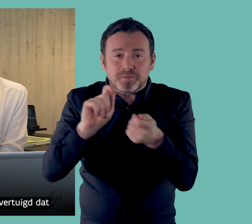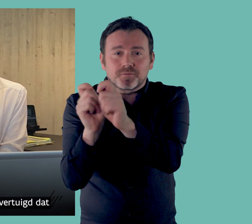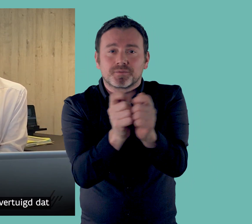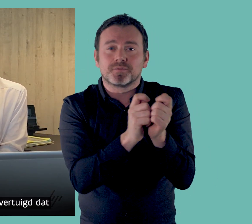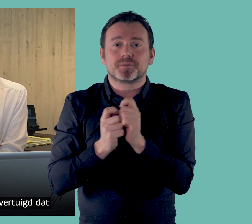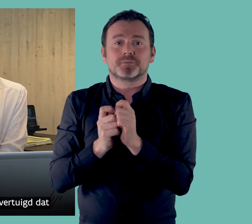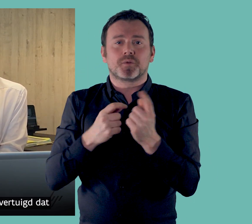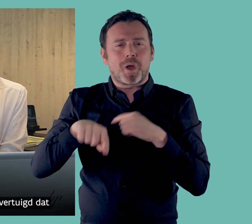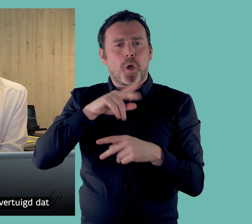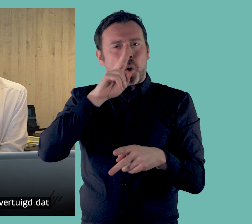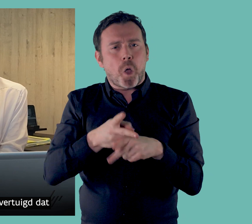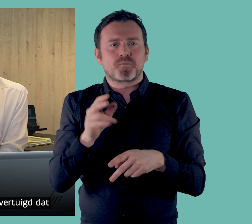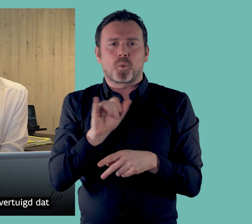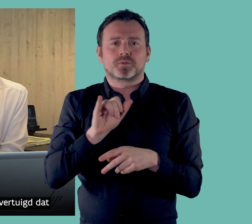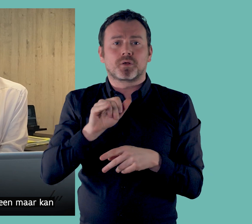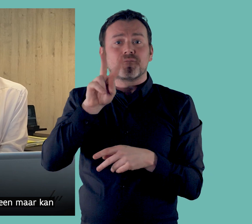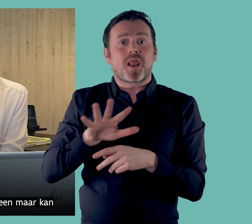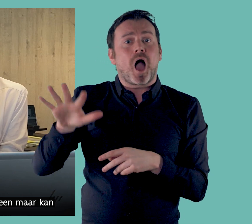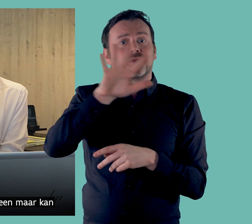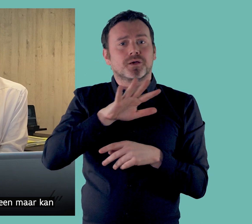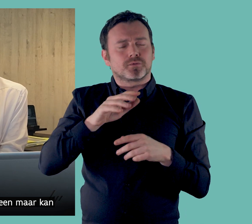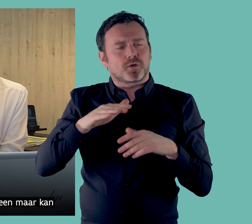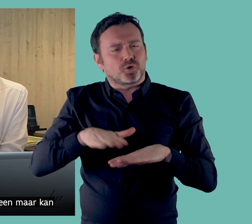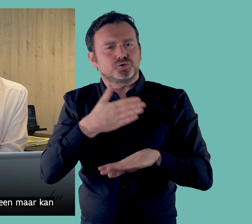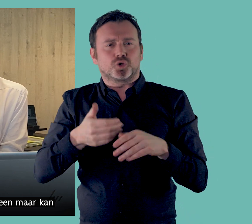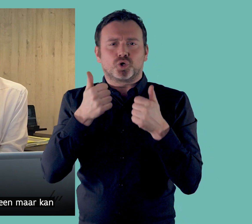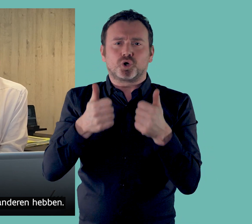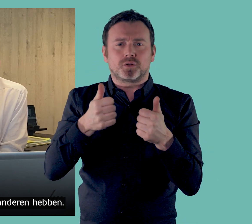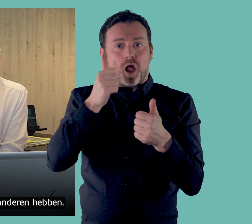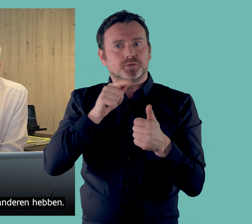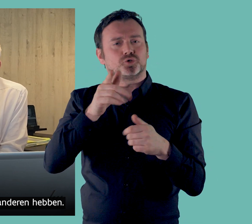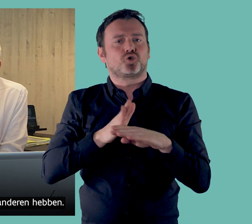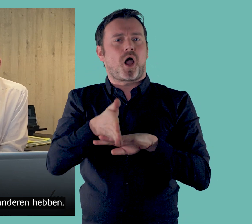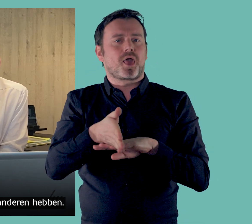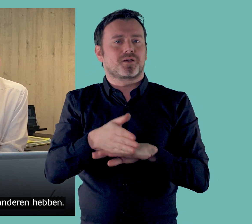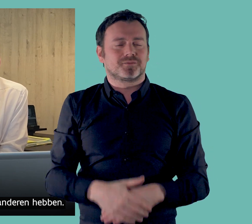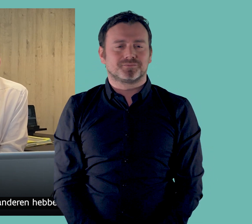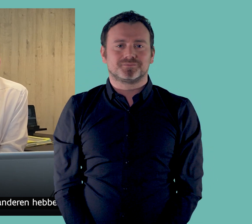Wij zijn er in elk geval van overtuigd dat een welvarend Vlaanderen alleen maar kan als we ook een toegankelijk Vlaanderen hebben.